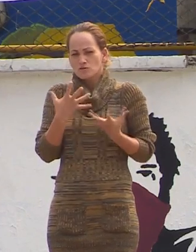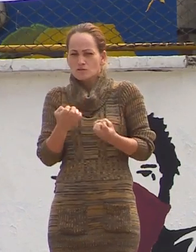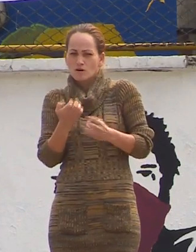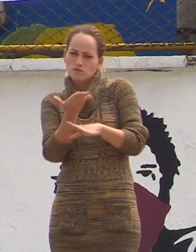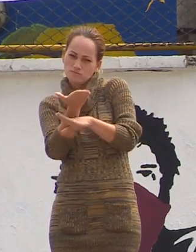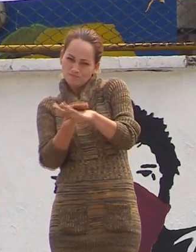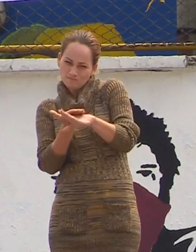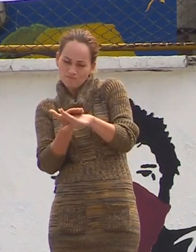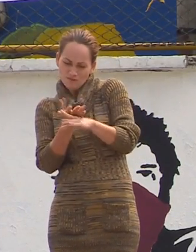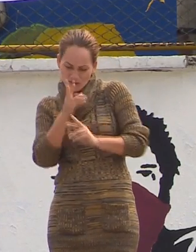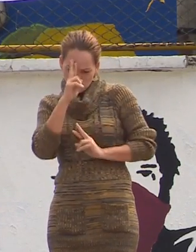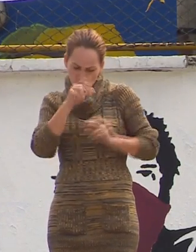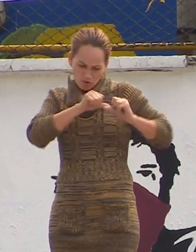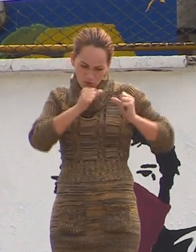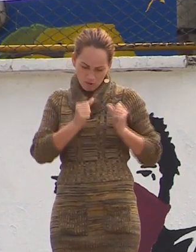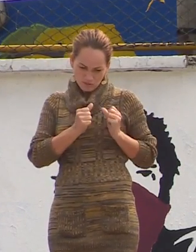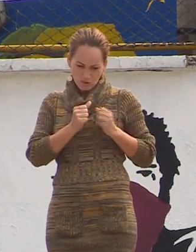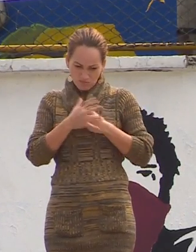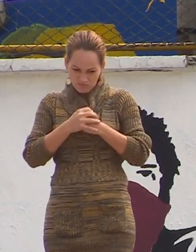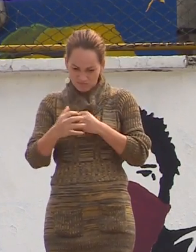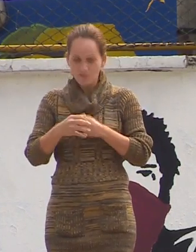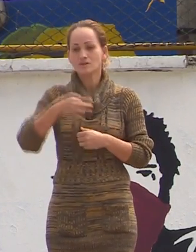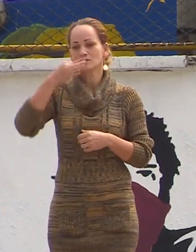desde el fondo del corazón.